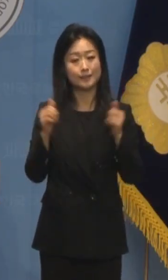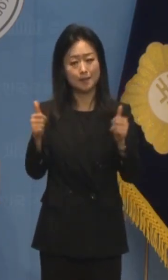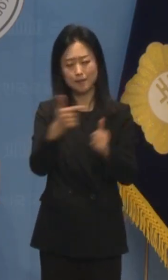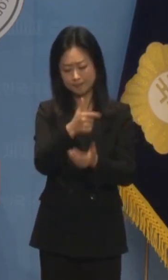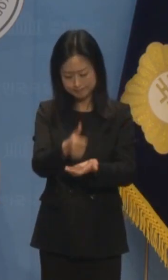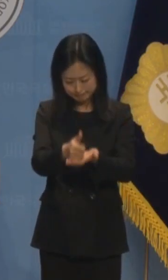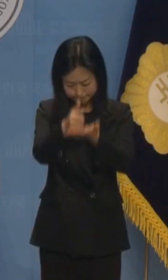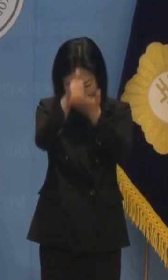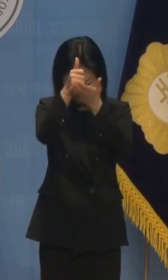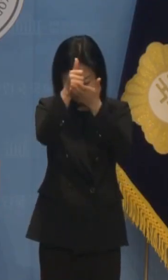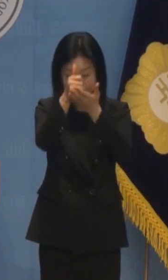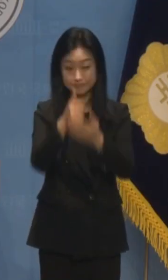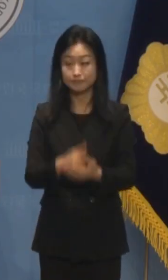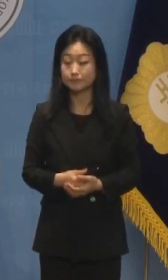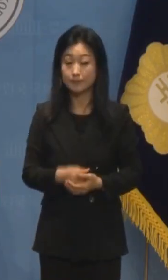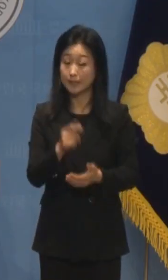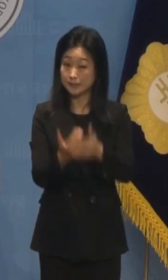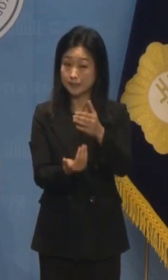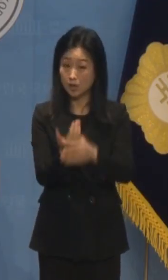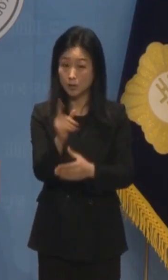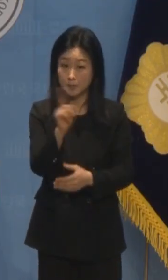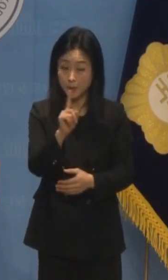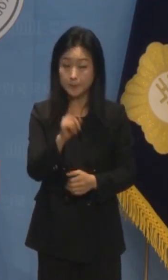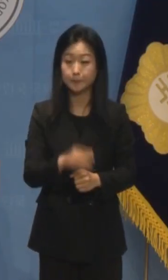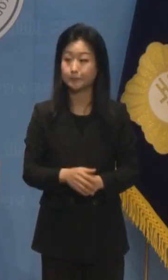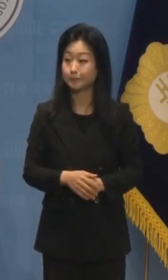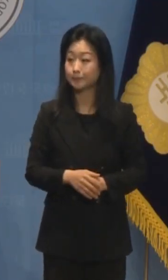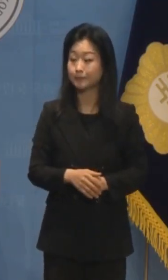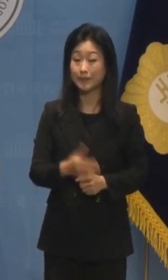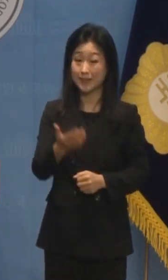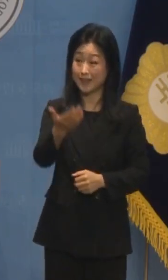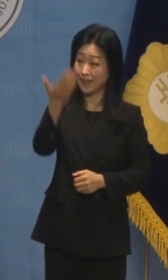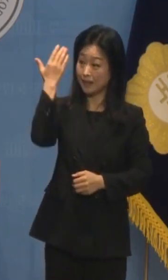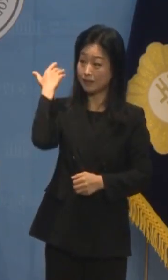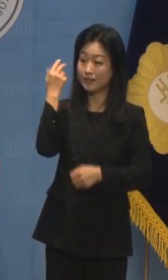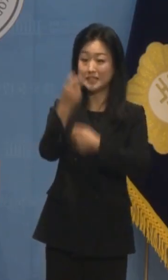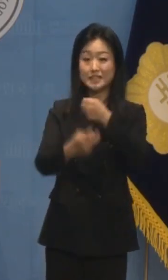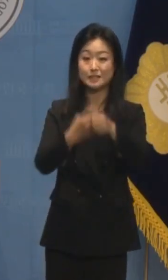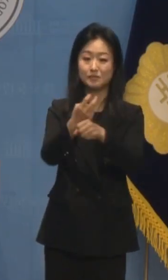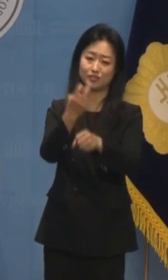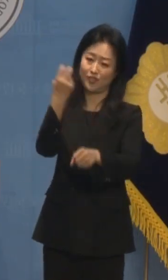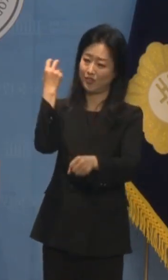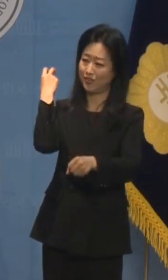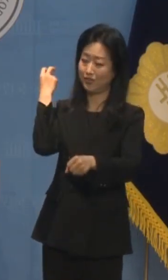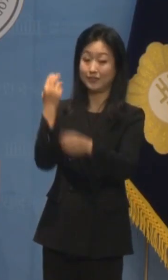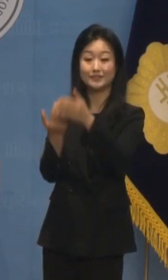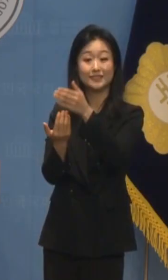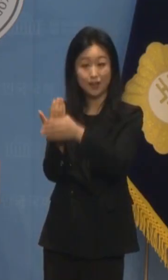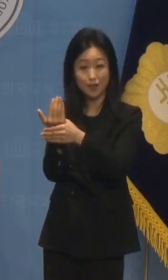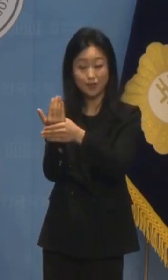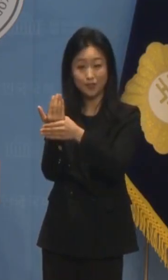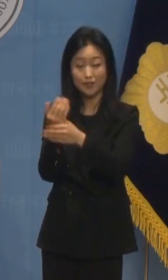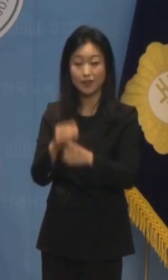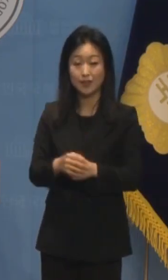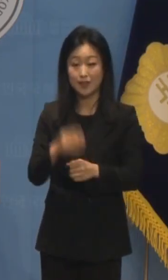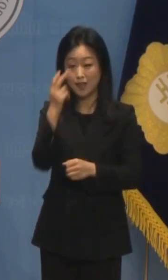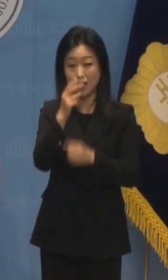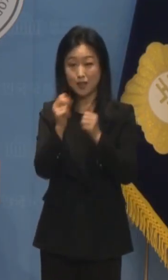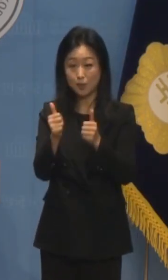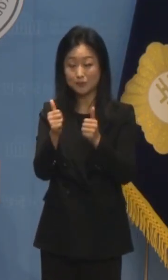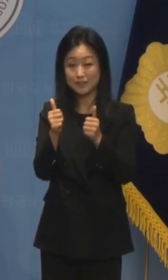표합니다. 이 사건은 이미 다 끝난 20년 넘은 검사 사칭